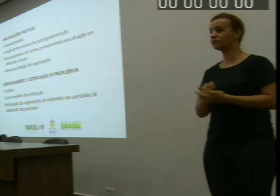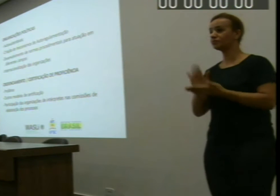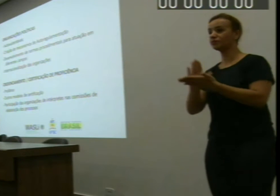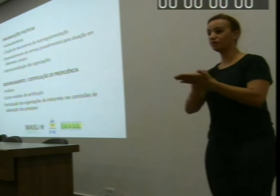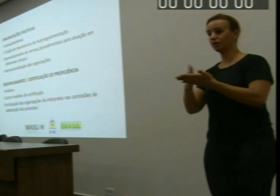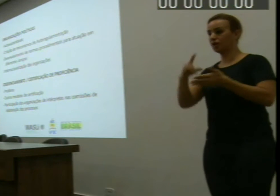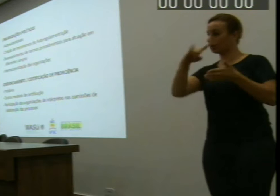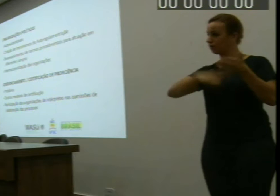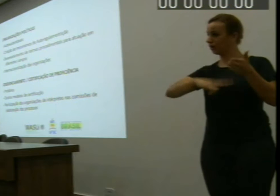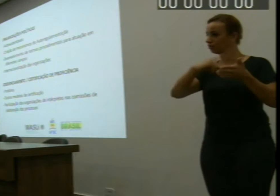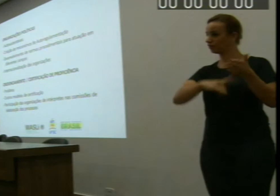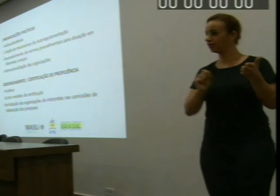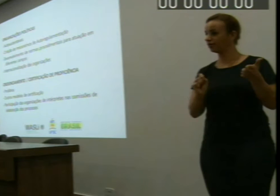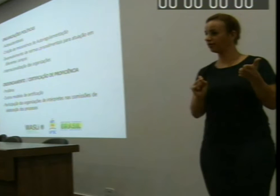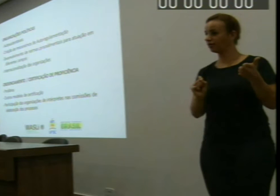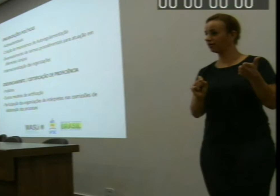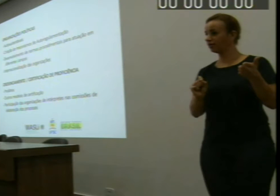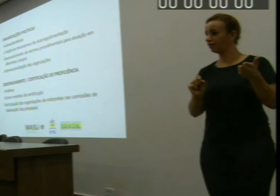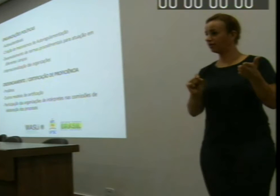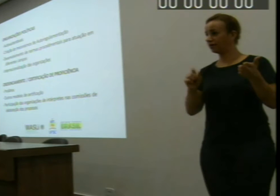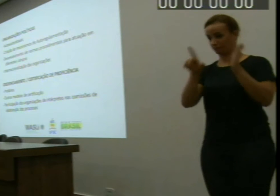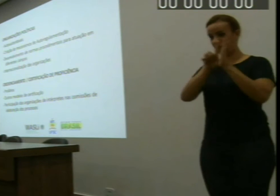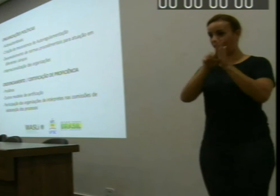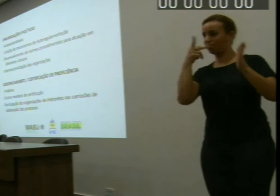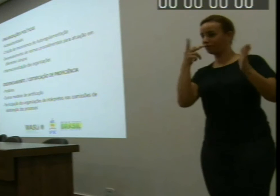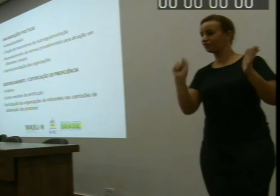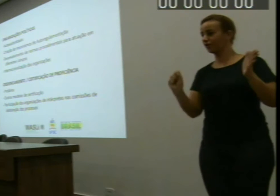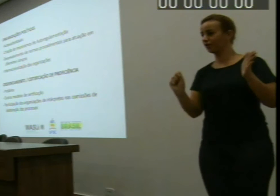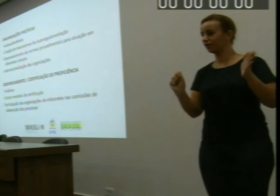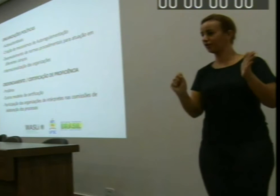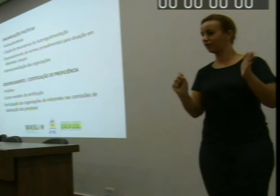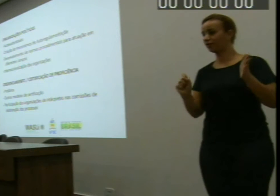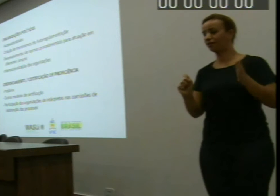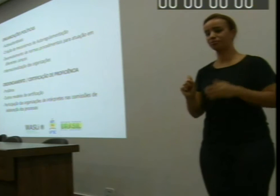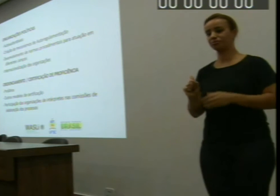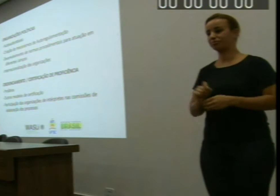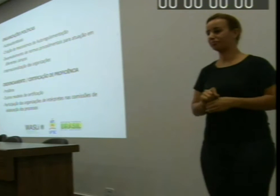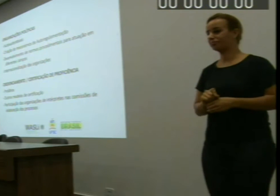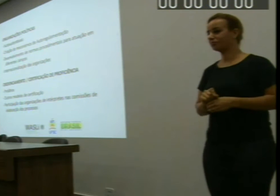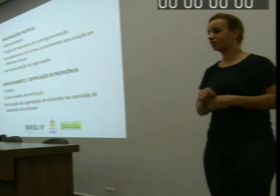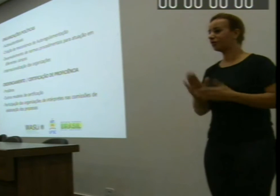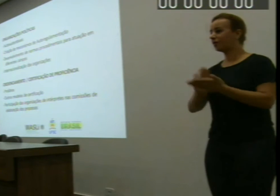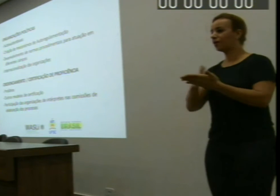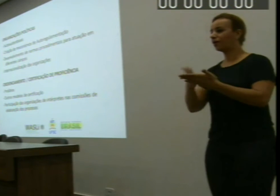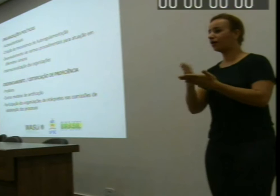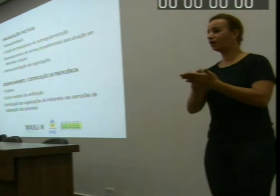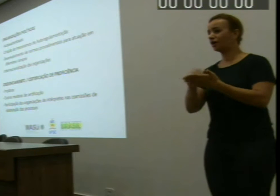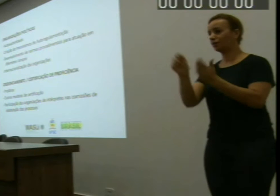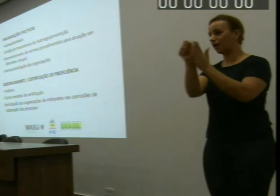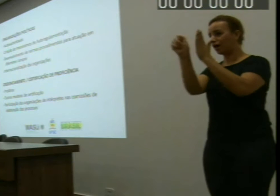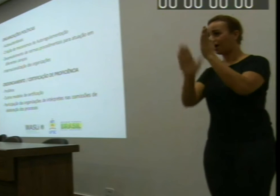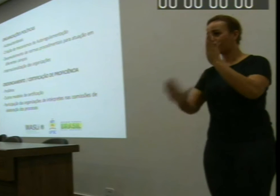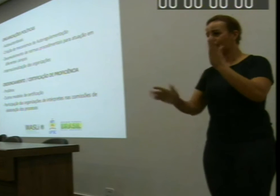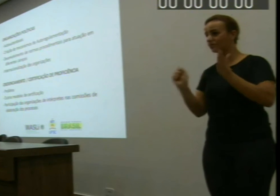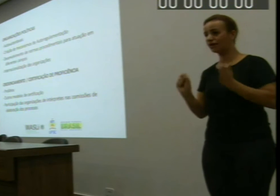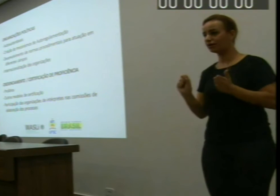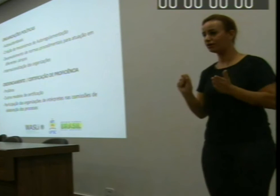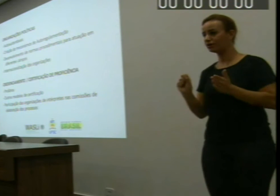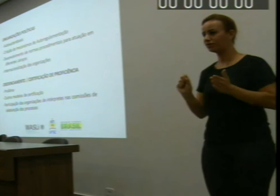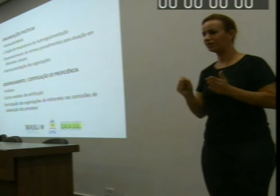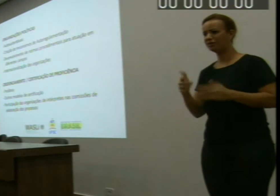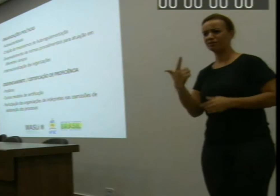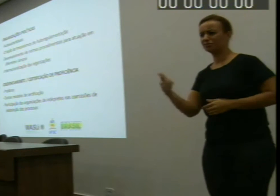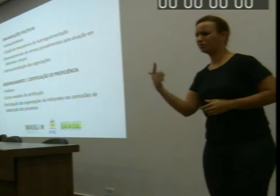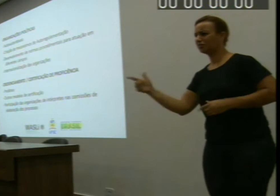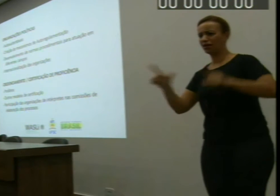prov como a o decreto 5626 diz né que ele diz que interprete provas que interprete atividades isso não tem nada a ver com a atividade